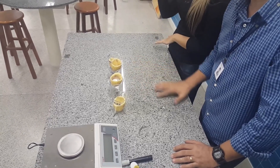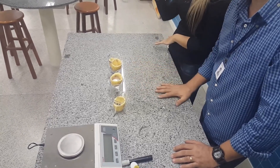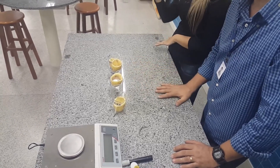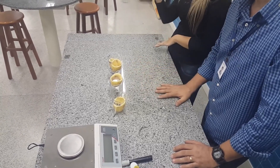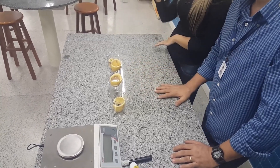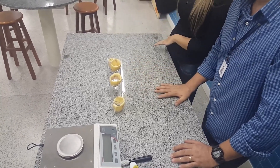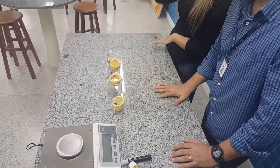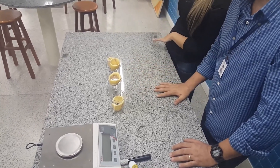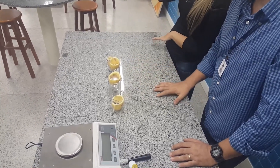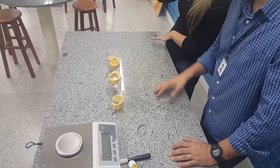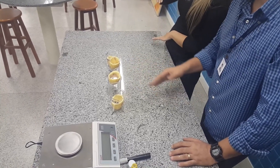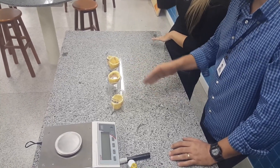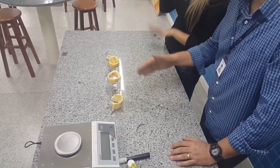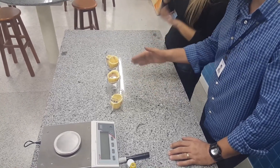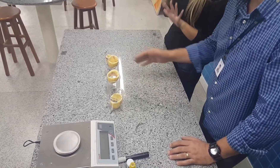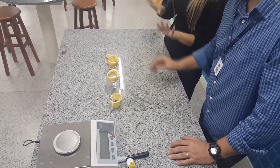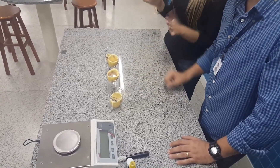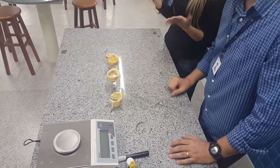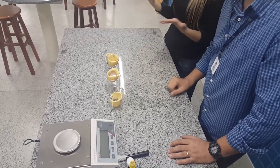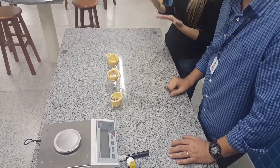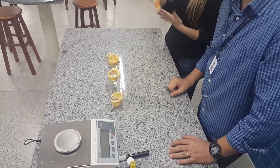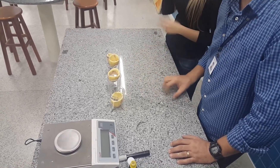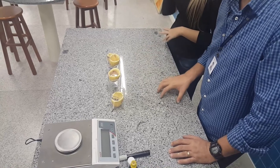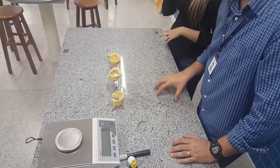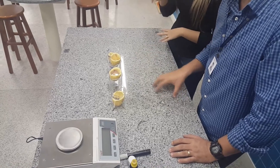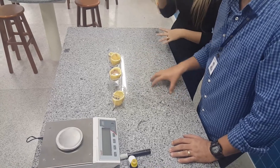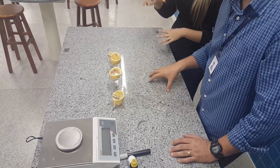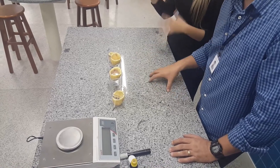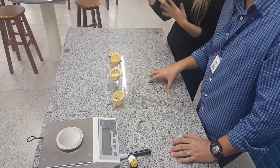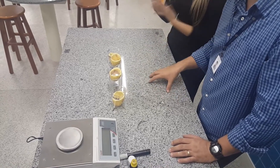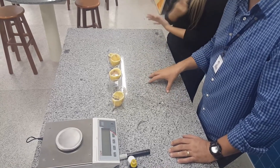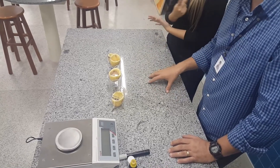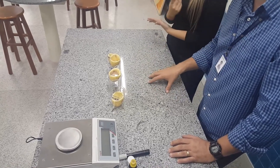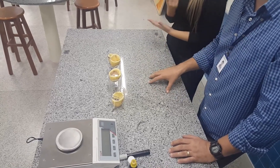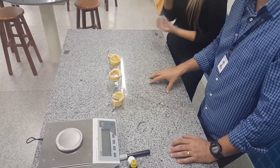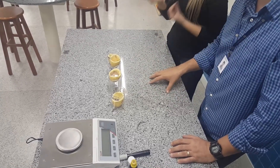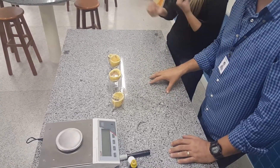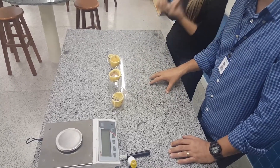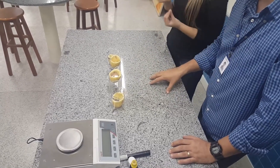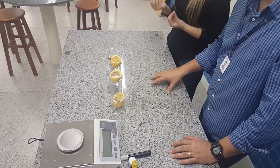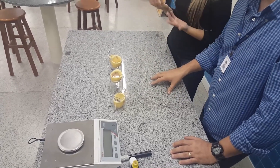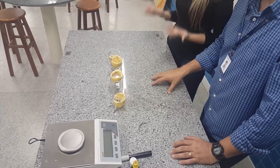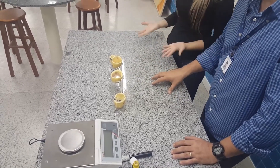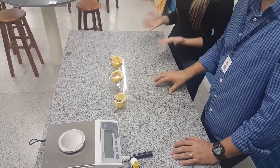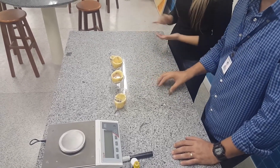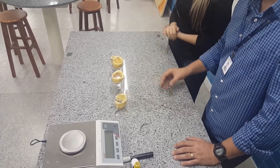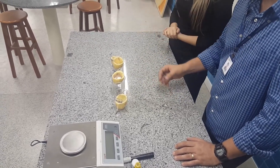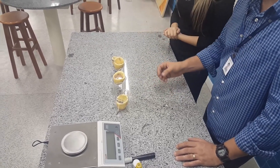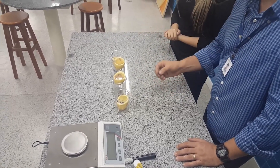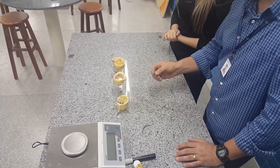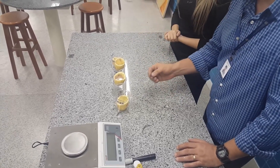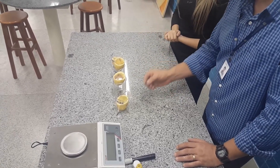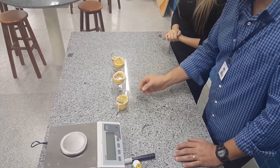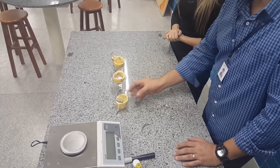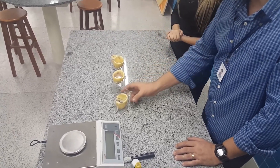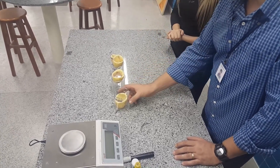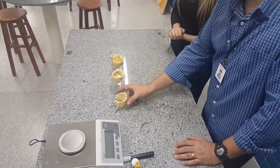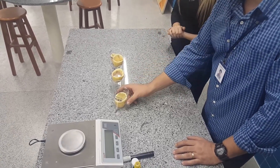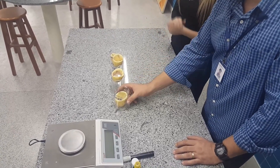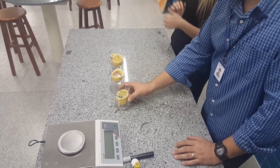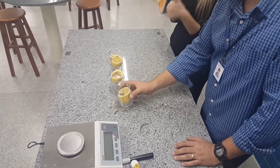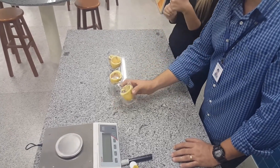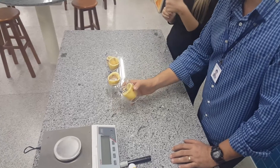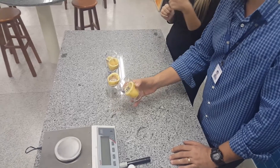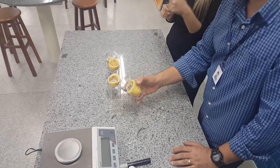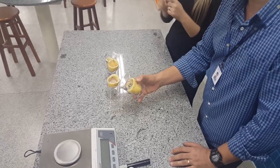soluto e agora a água que está no interior das células da batata, elas vão